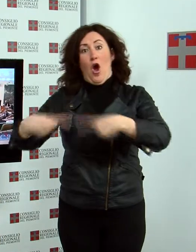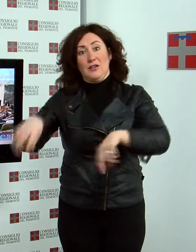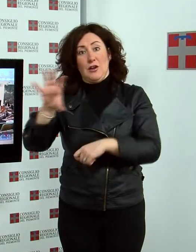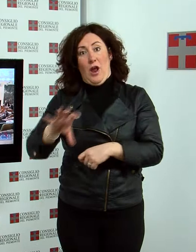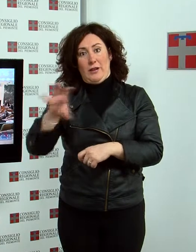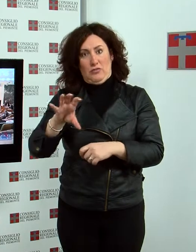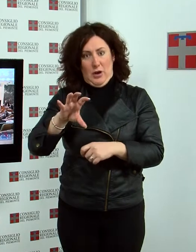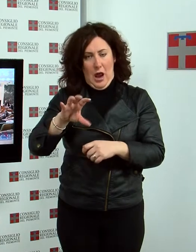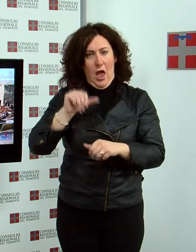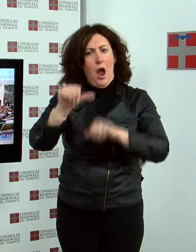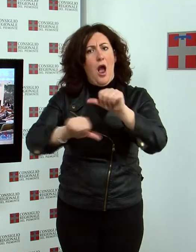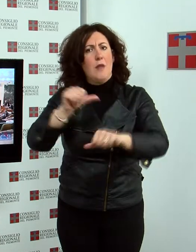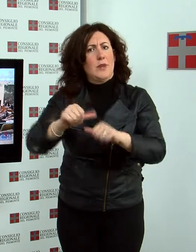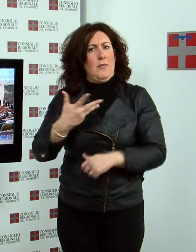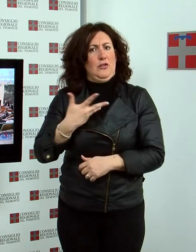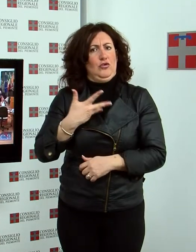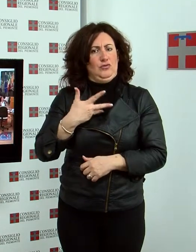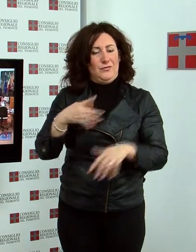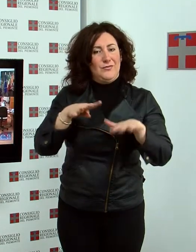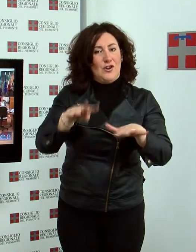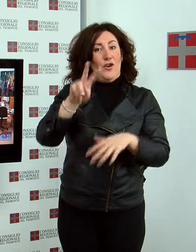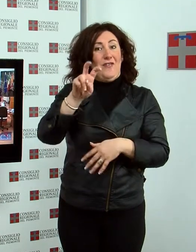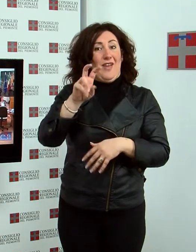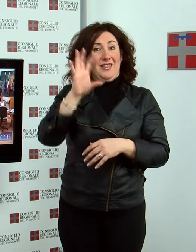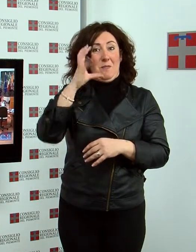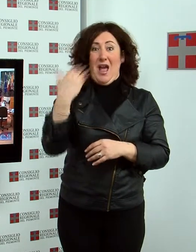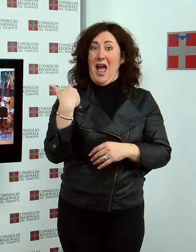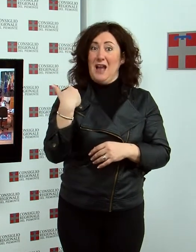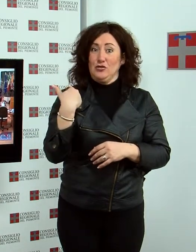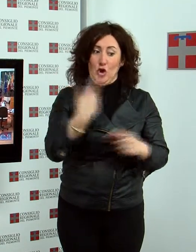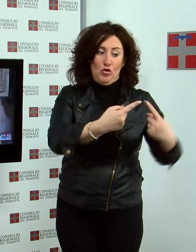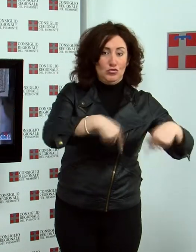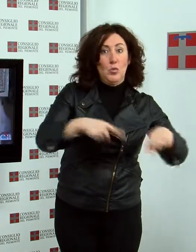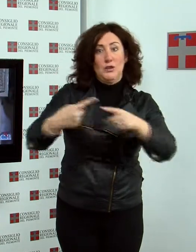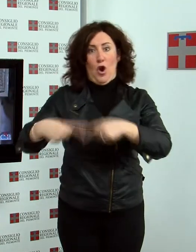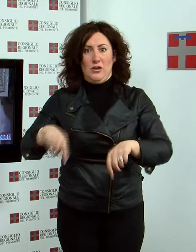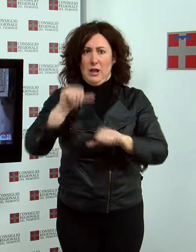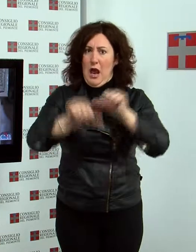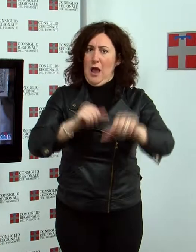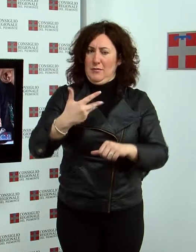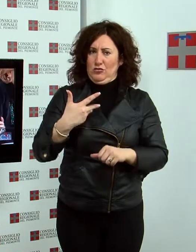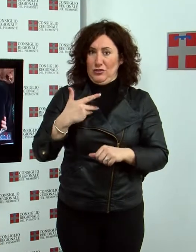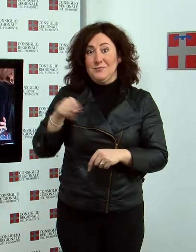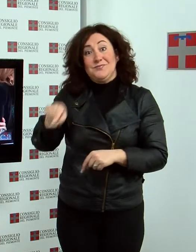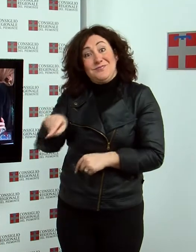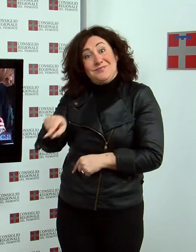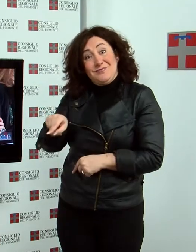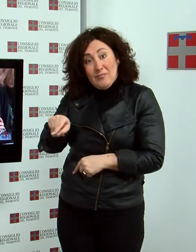del 19 e 20 marzo sono state comunicate variazioni nella giunta e nel Consiglio. Entrano a Palazzo Lascaris i consiglieri PD Gianni Oliva ed